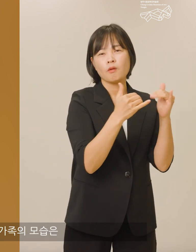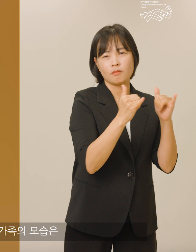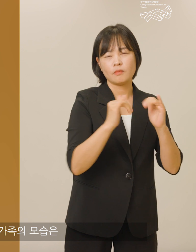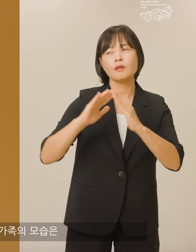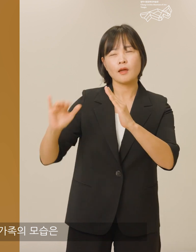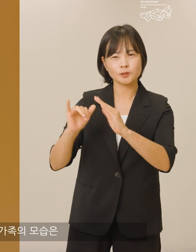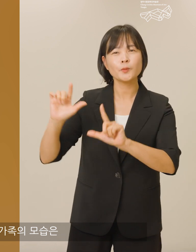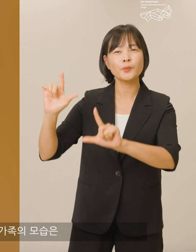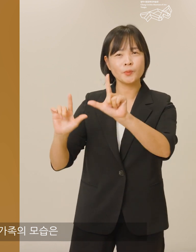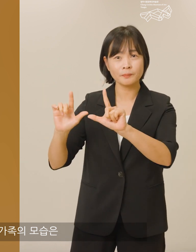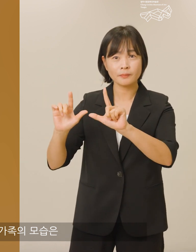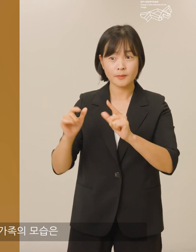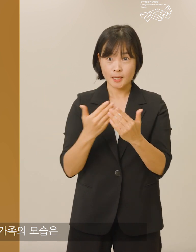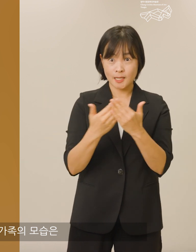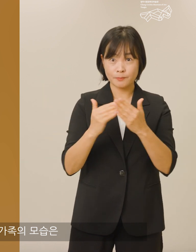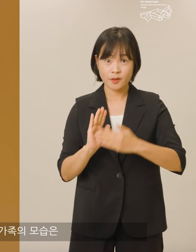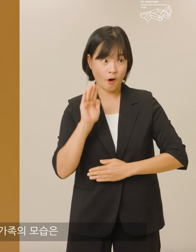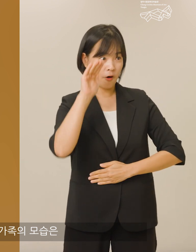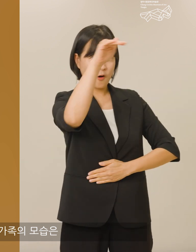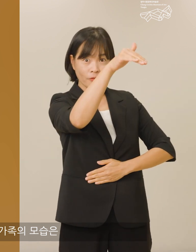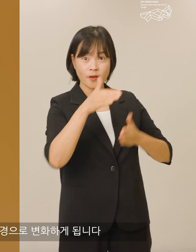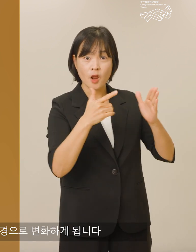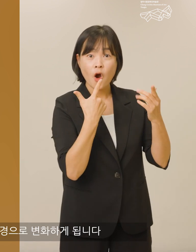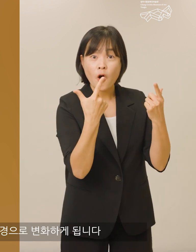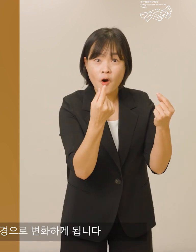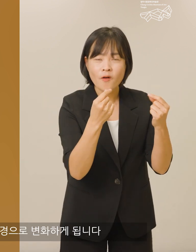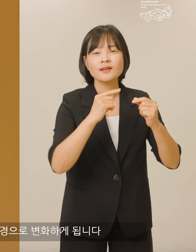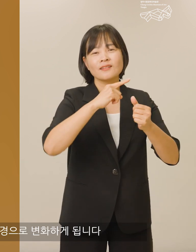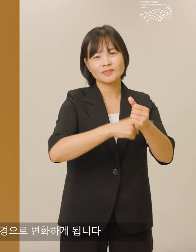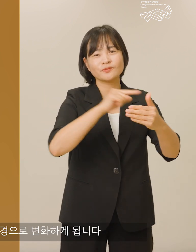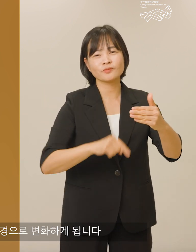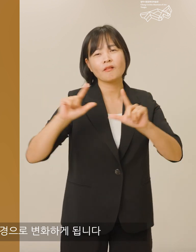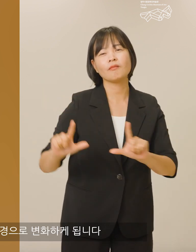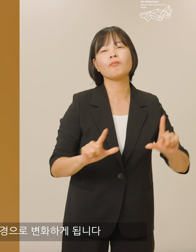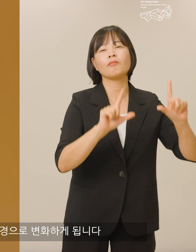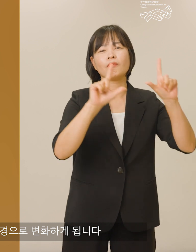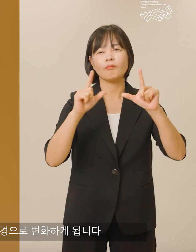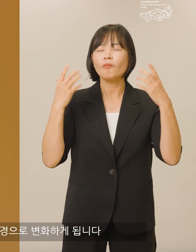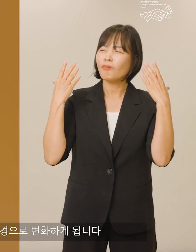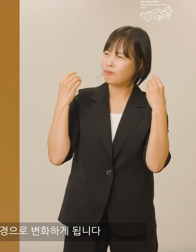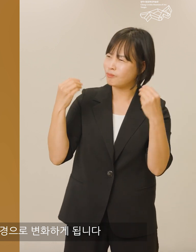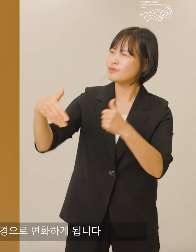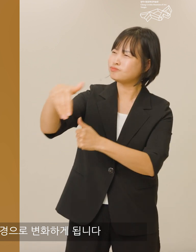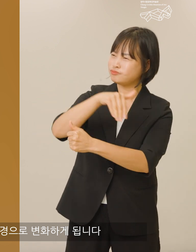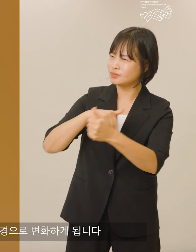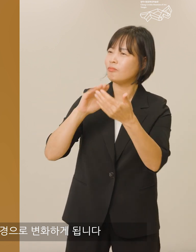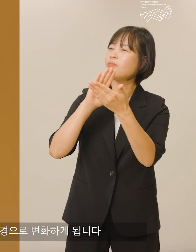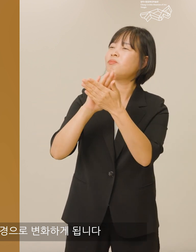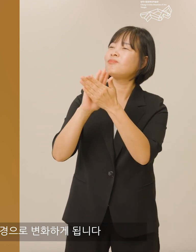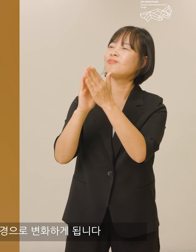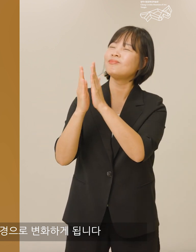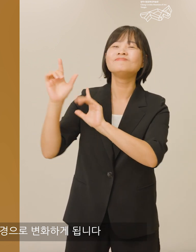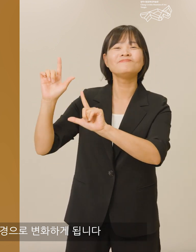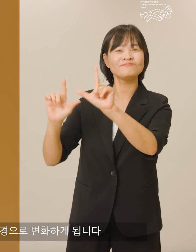1980년대에 그려진 화가의 그림 속 가족의 모습은 언덕길처럼 자연 속에 등장하는 일상적인